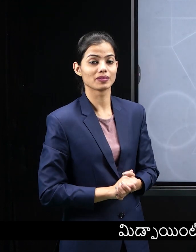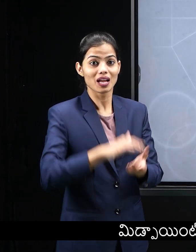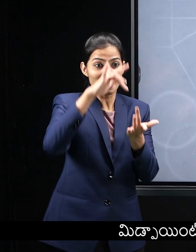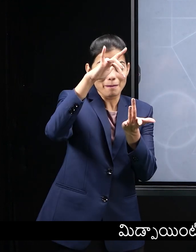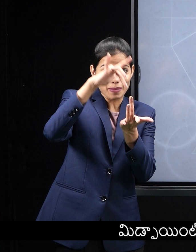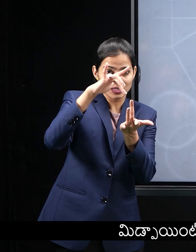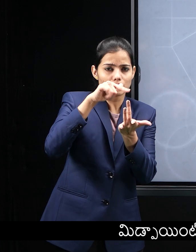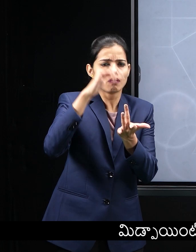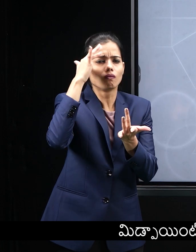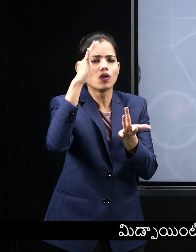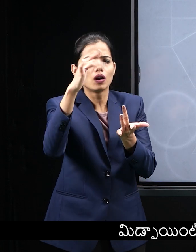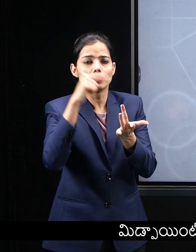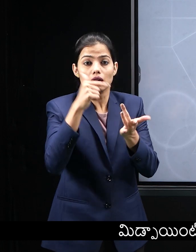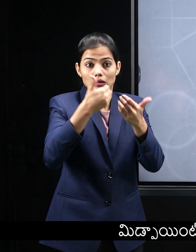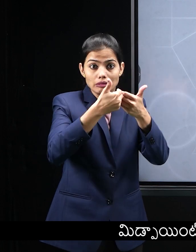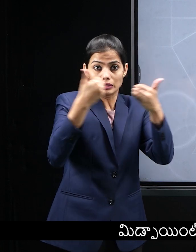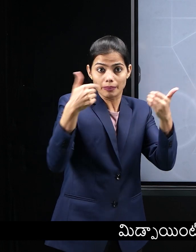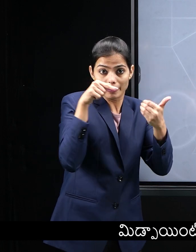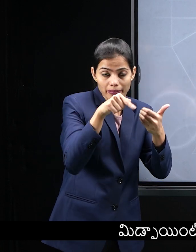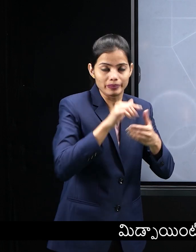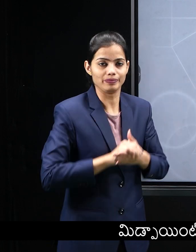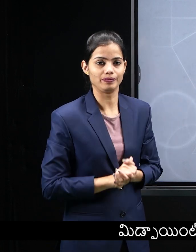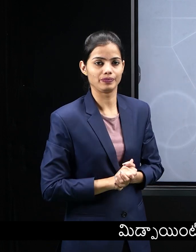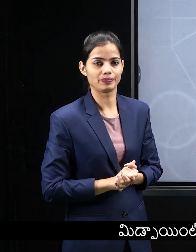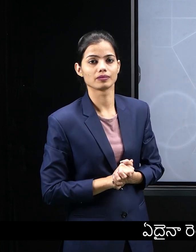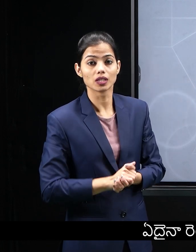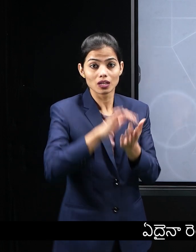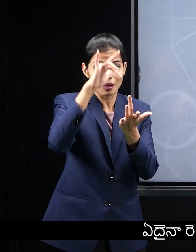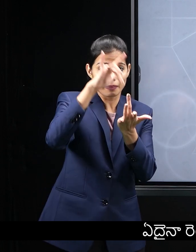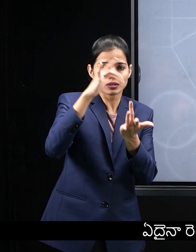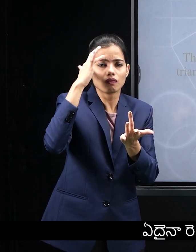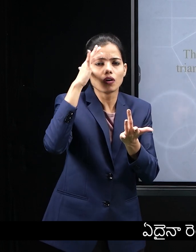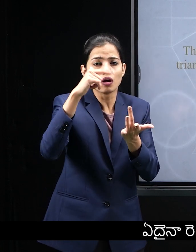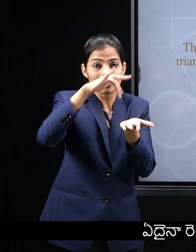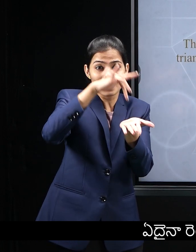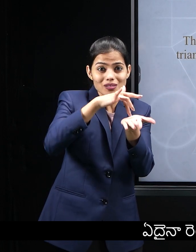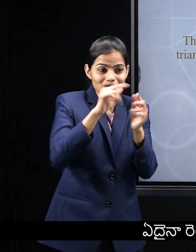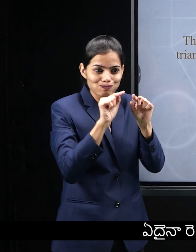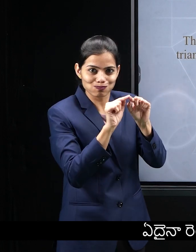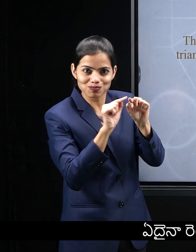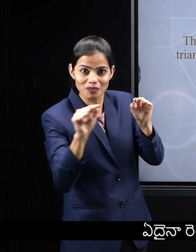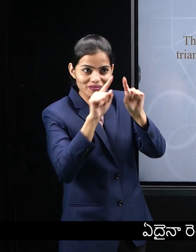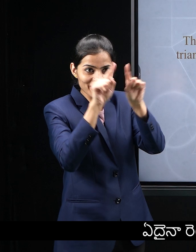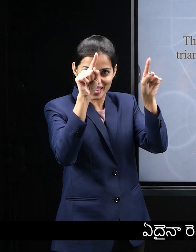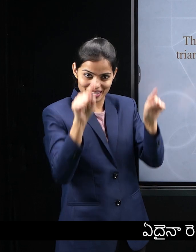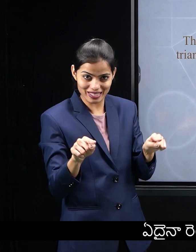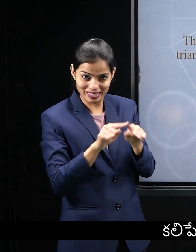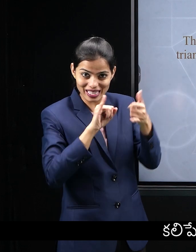మిడ్ పాయింట్ సిద్ధాంతం నిర్వచనం: త్రిభుజంలోని ఏదైనా 2 భుజాల మధ్య బిందువును కలిపే రేఖా